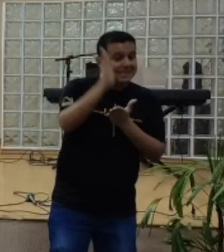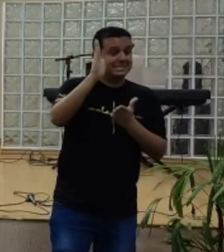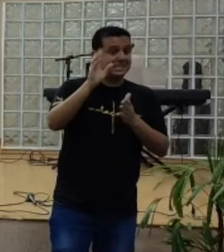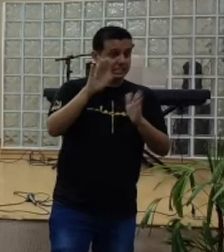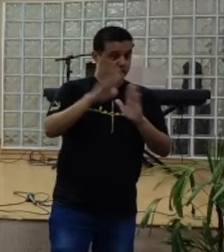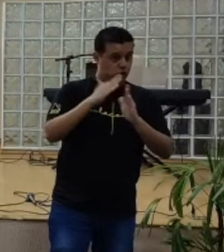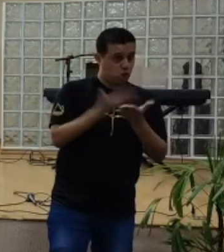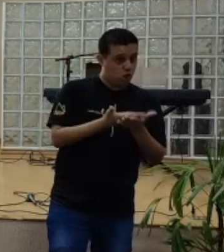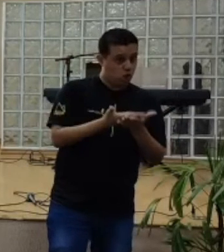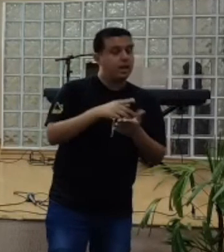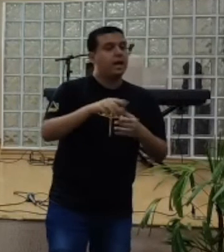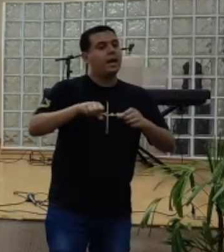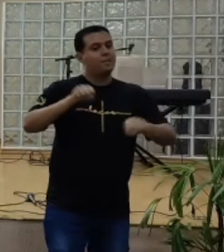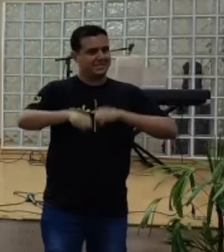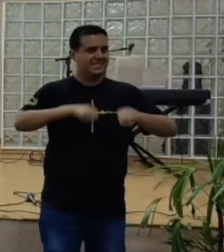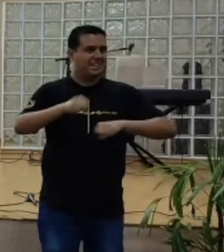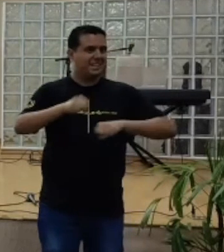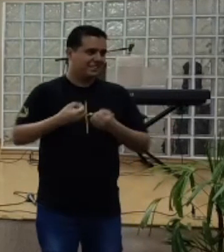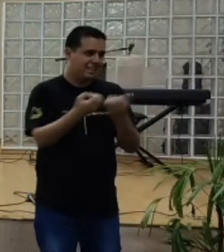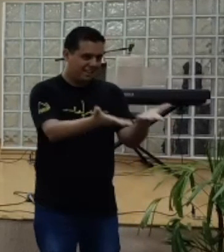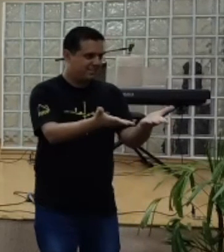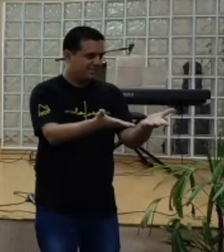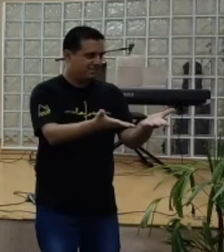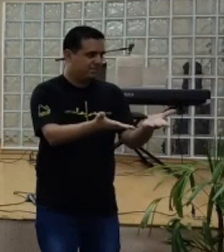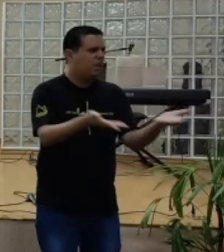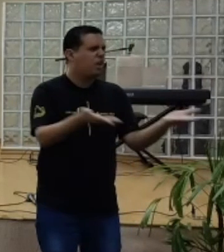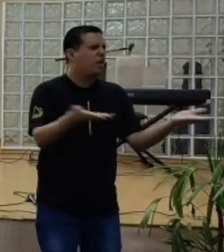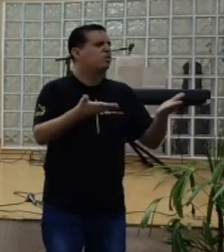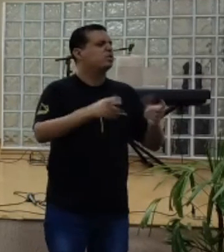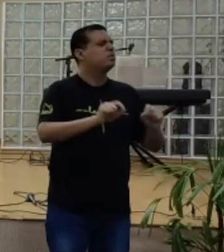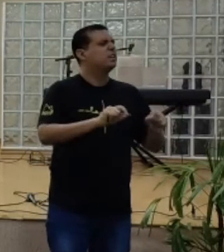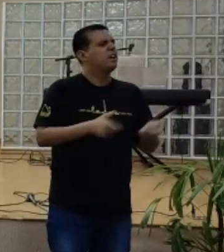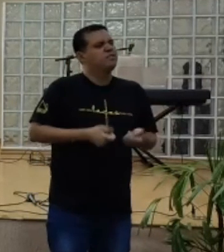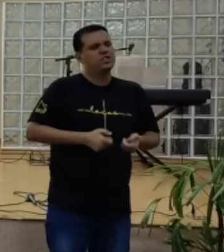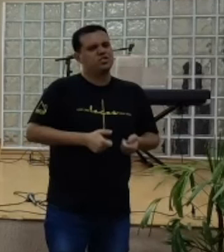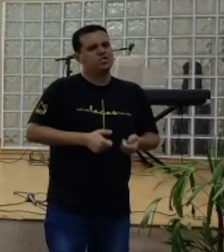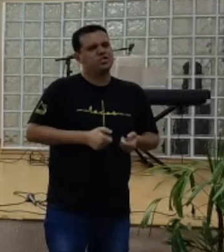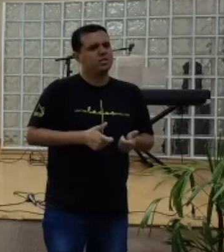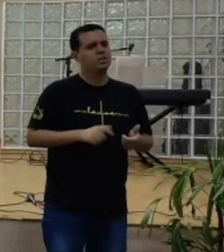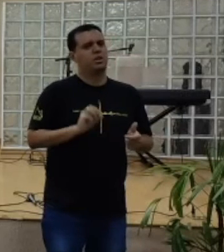Alguém já ganhou bike? Hoje em dia é um game, né?